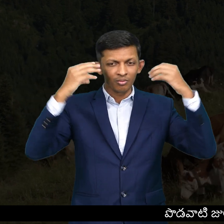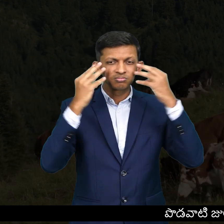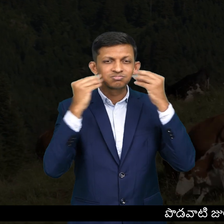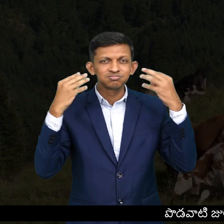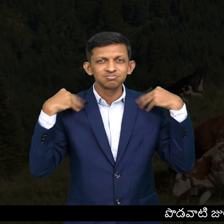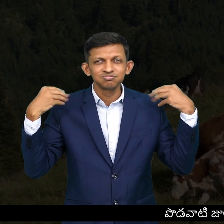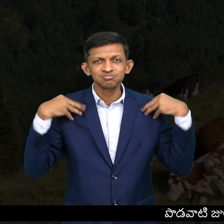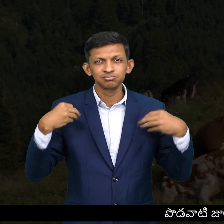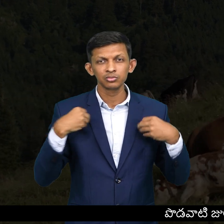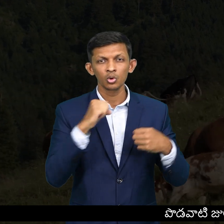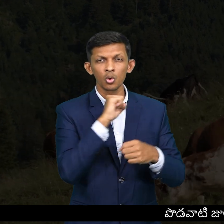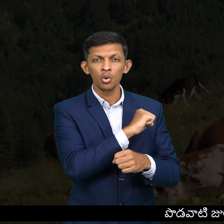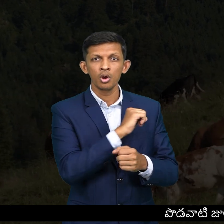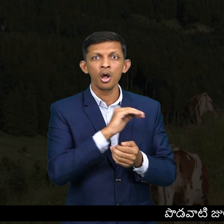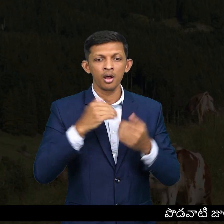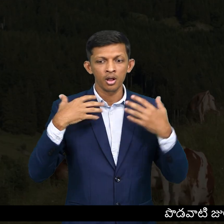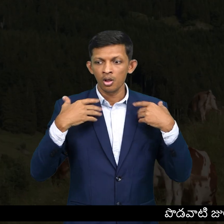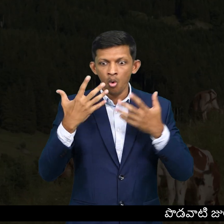జుట్టు కలిగి ఉంటుంది.